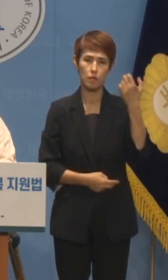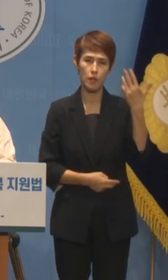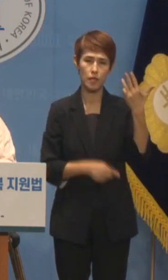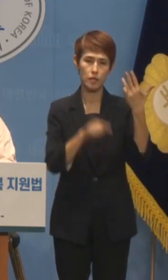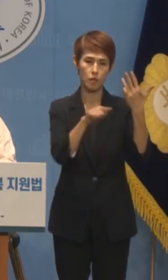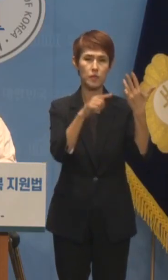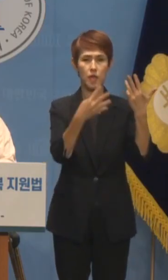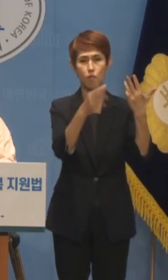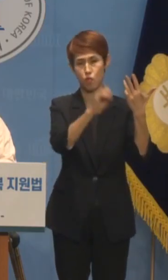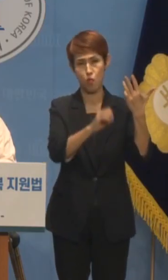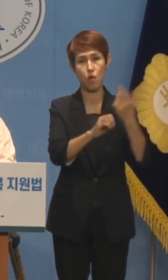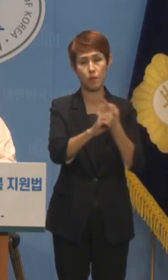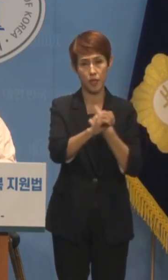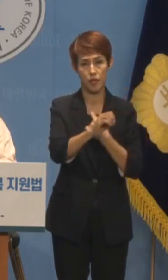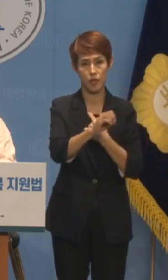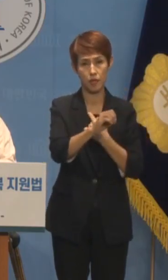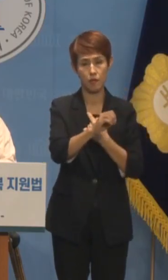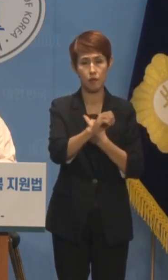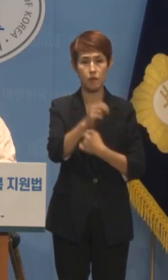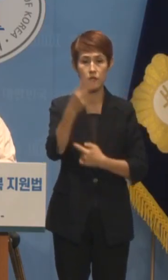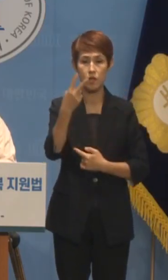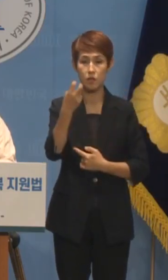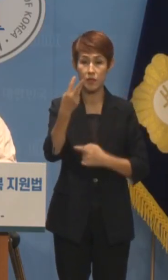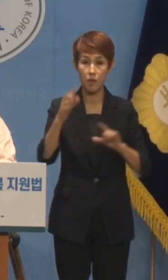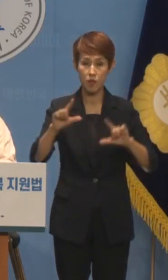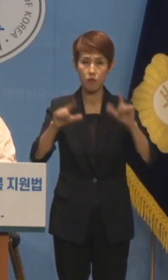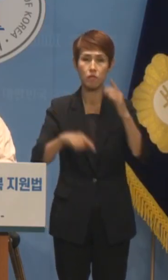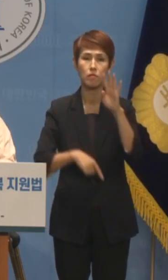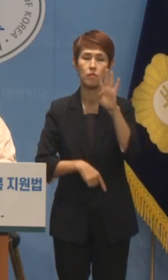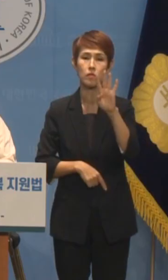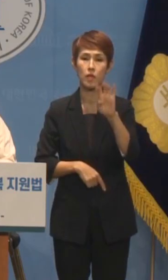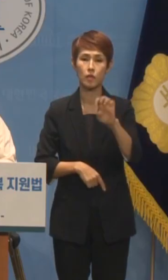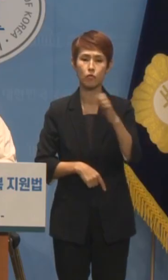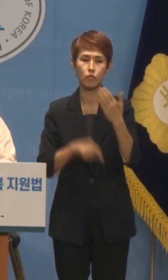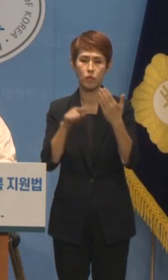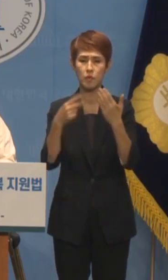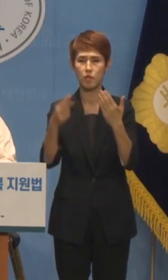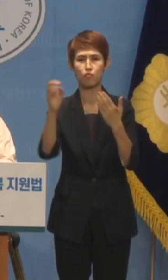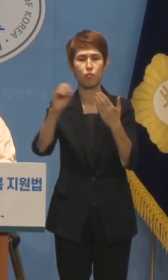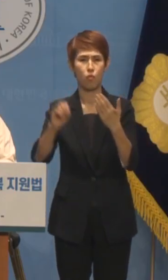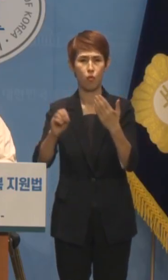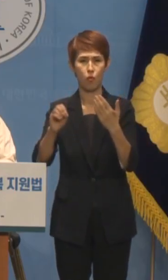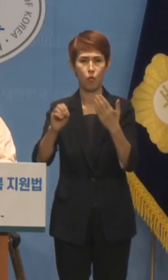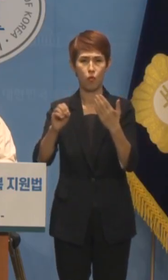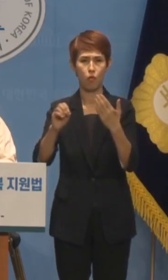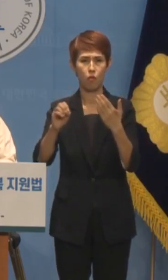78.4%였습니다. 그러나 2023년은 49.2%에 그쳤습니다.